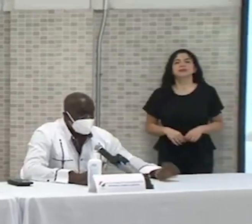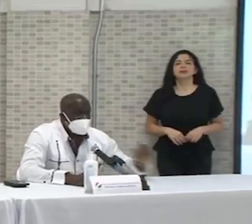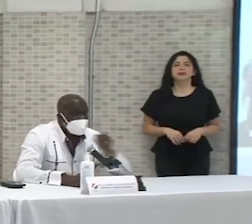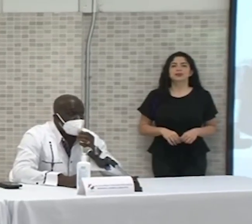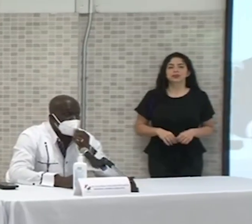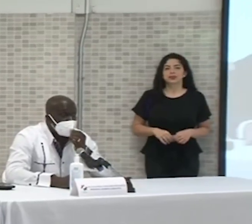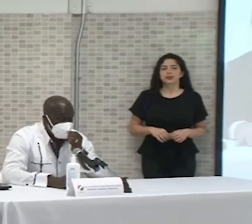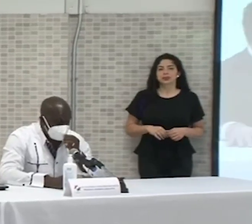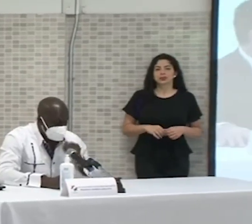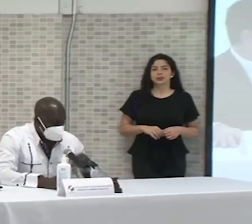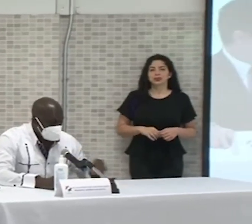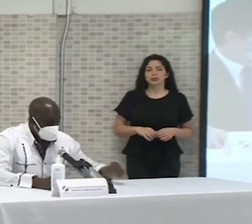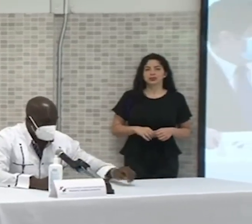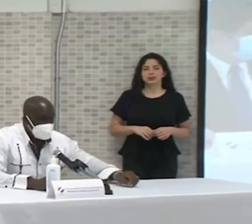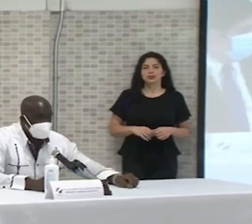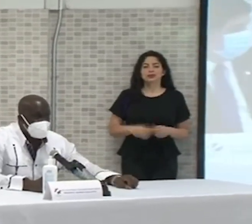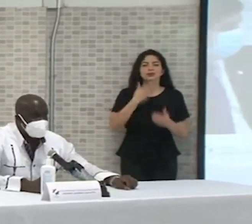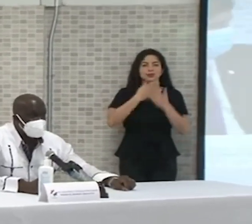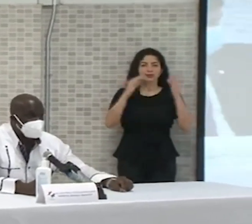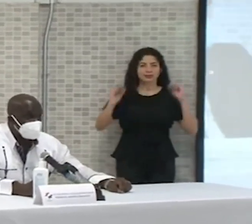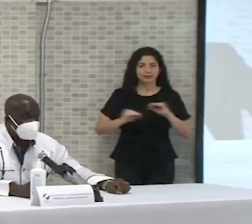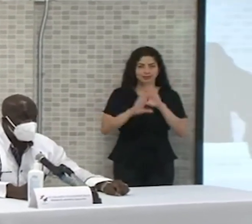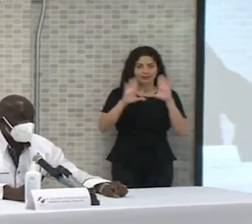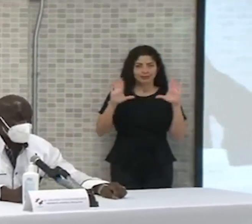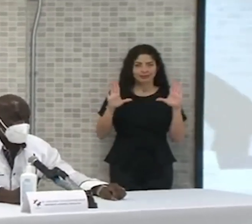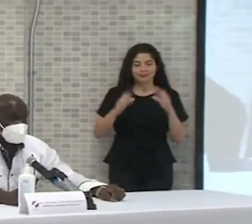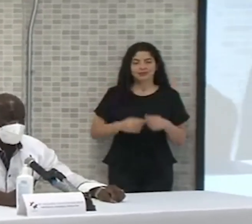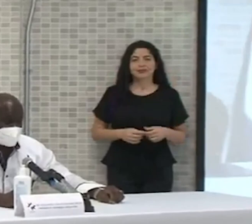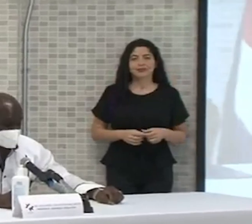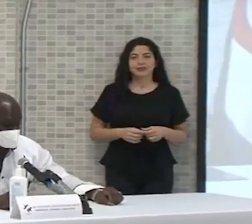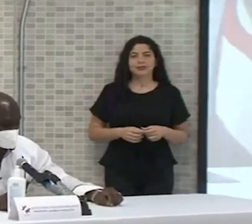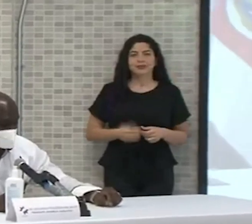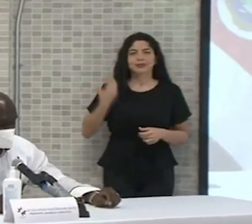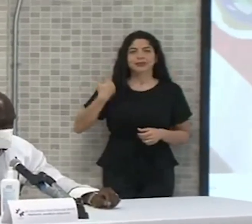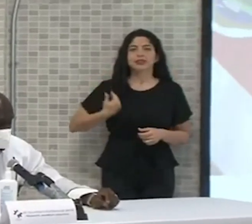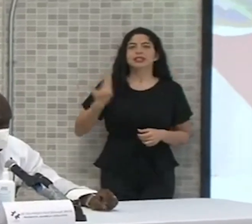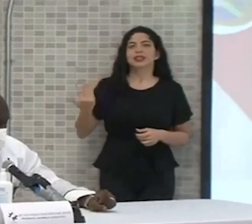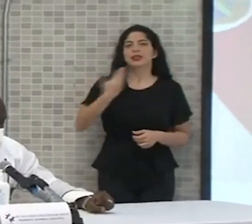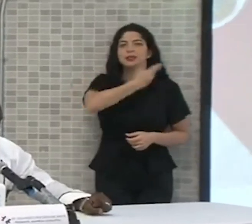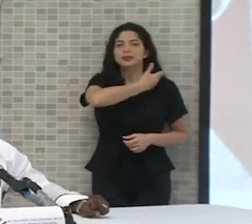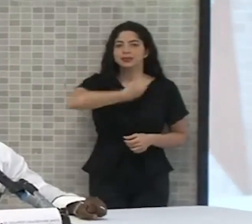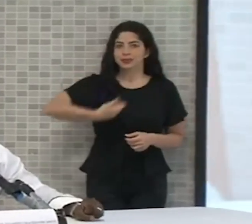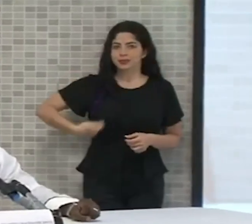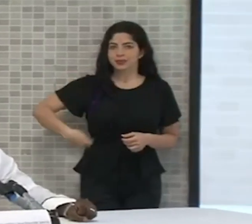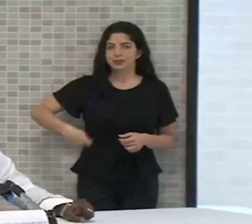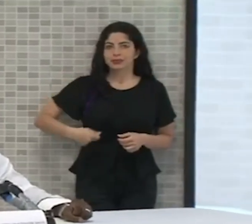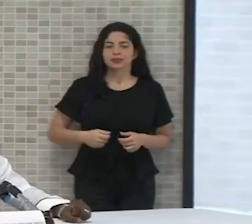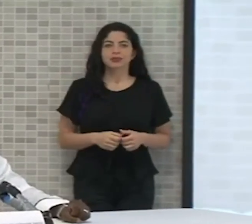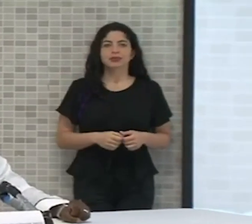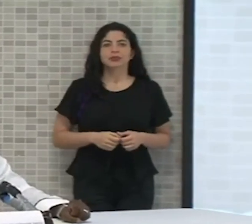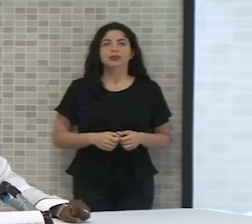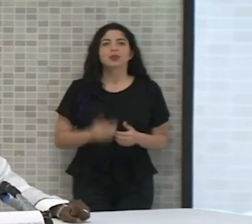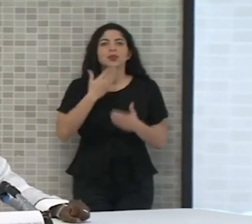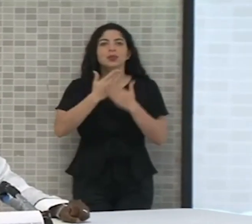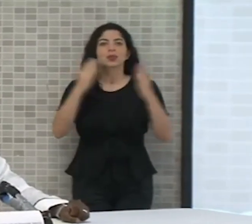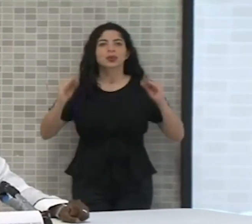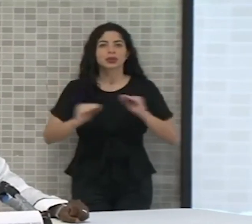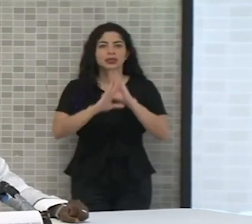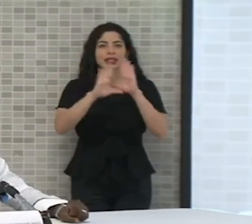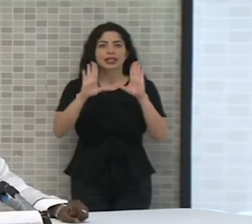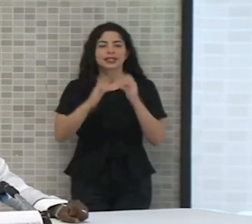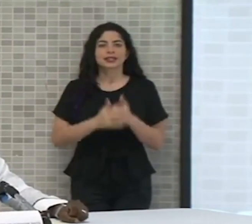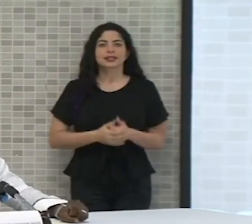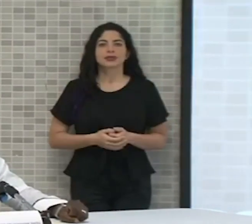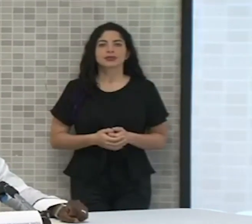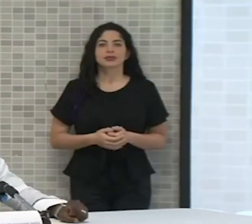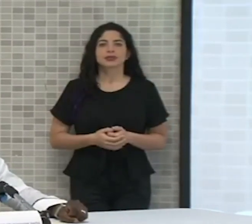Muy buenos días, señor presidente. Muy buenos días,